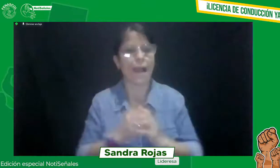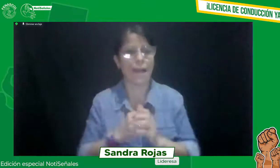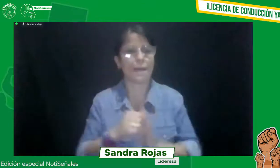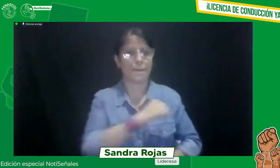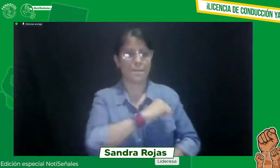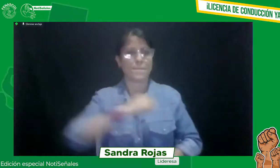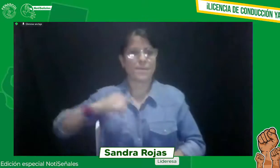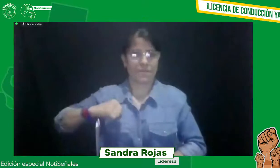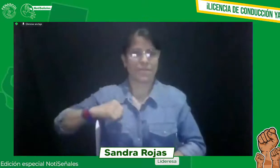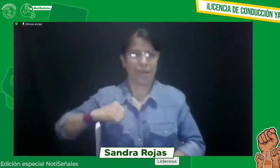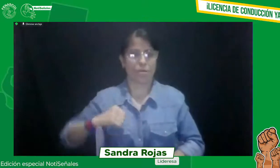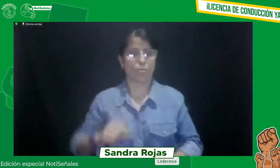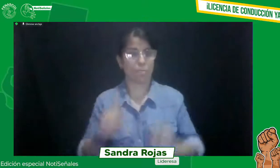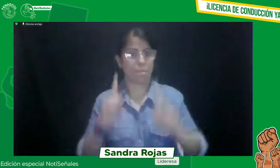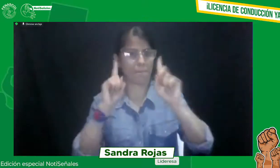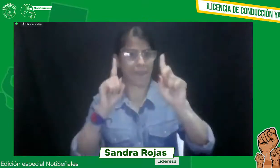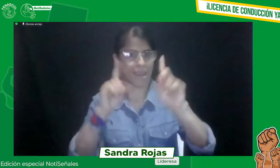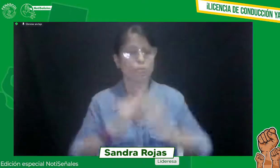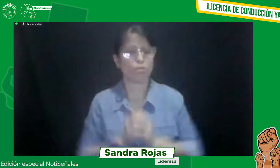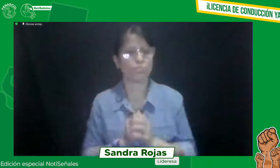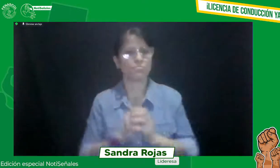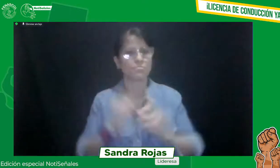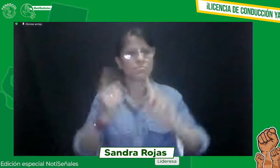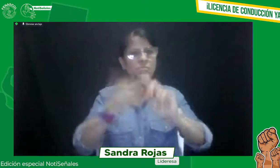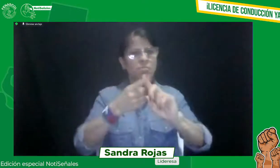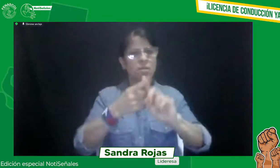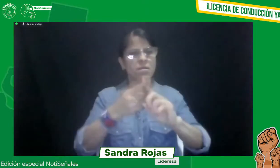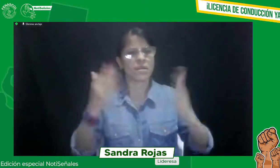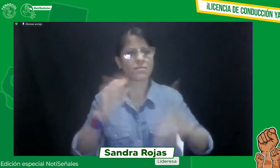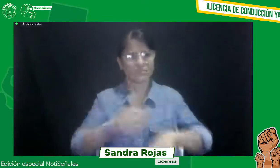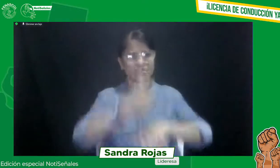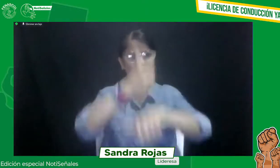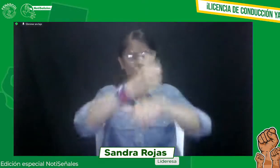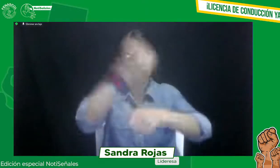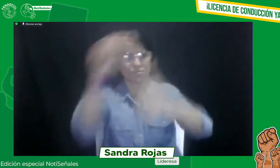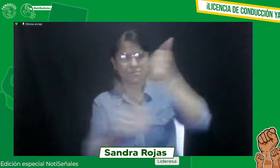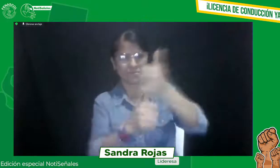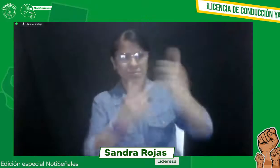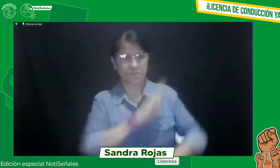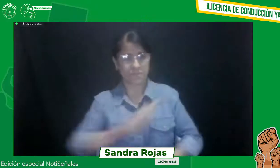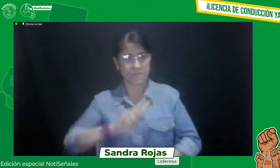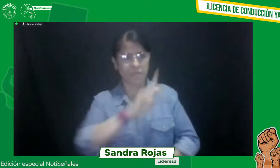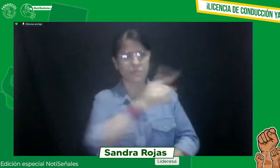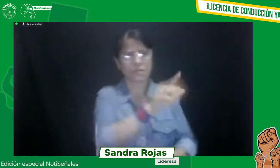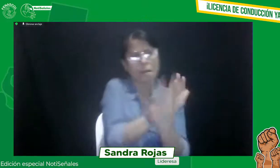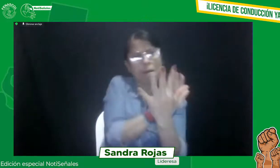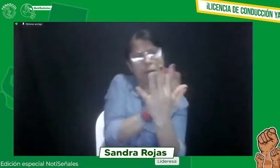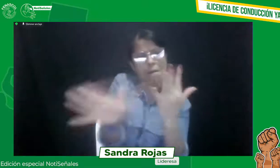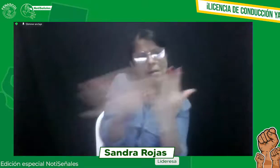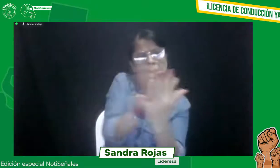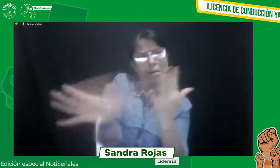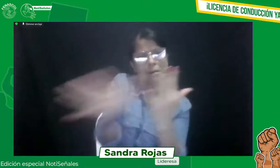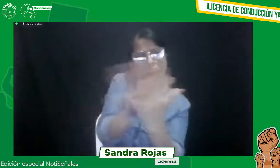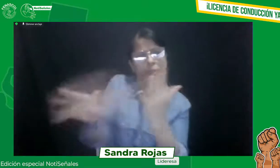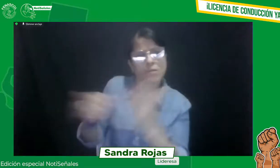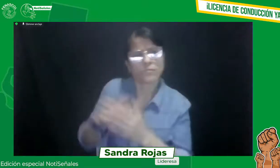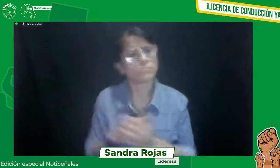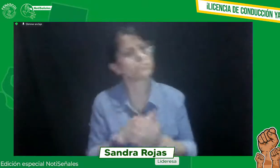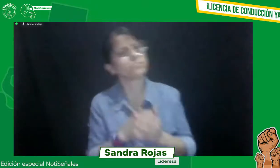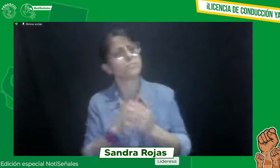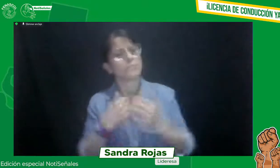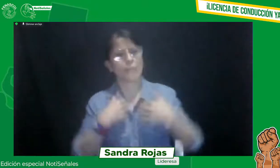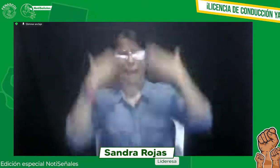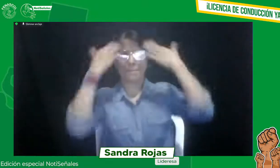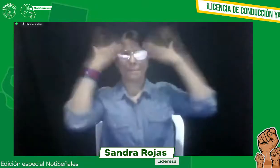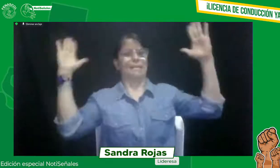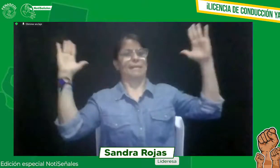pues fue un espacio positivo para pensar en el transporte privado, pero también con el